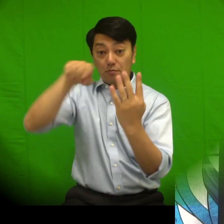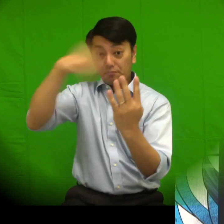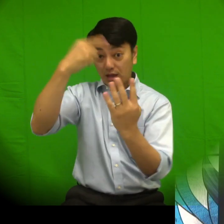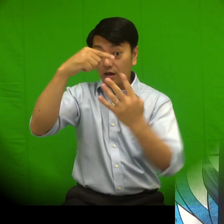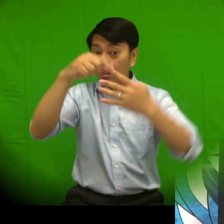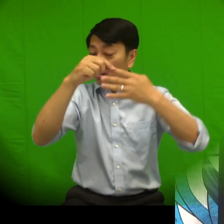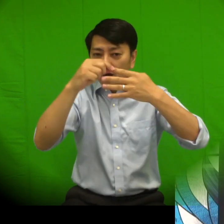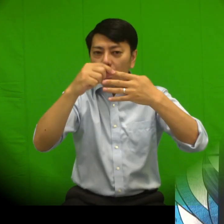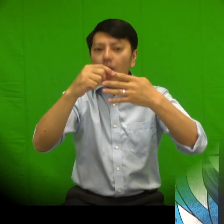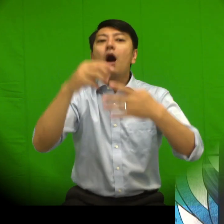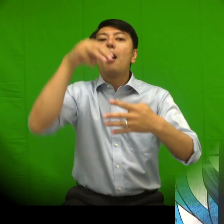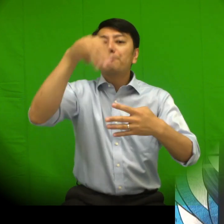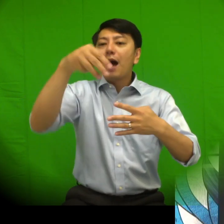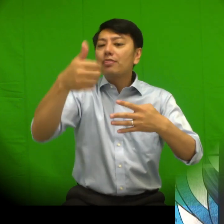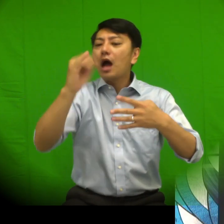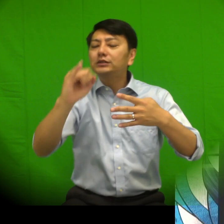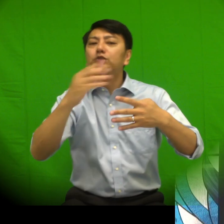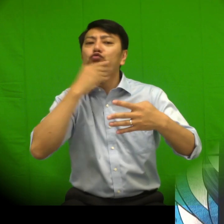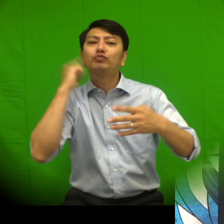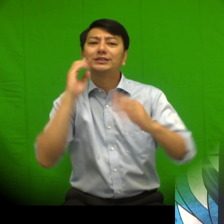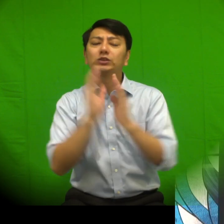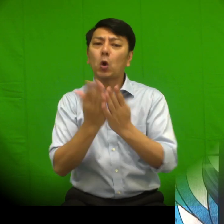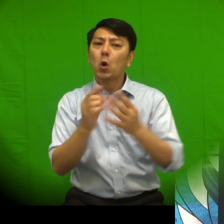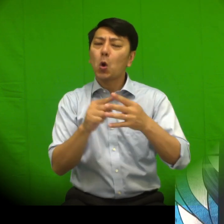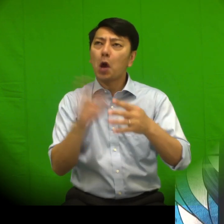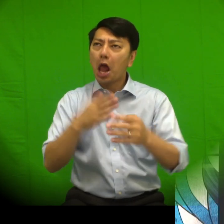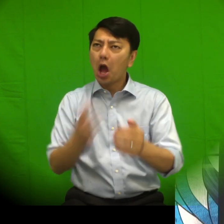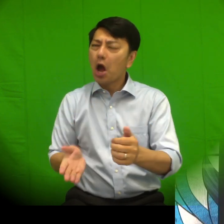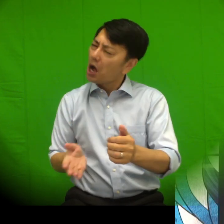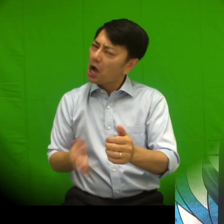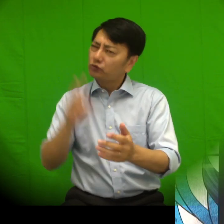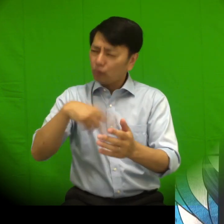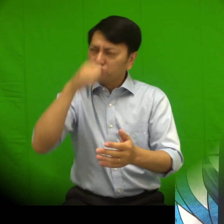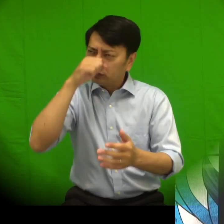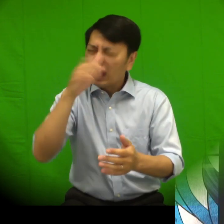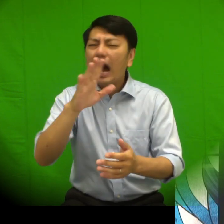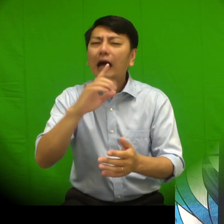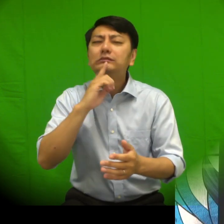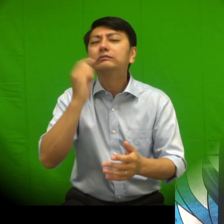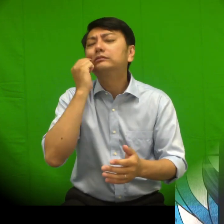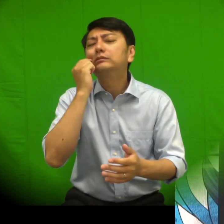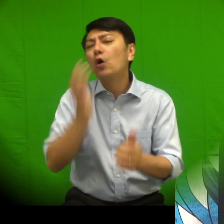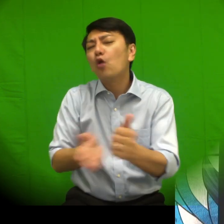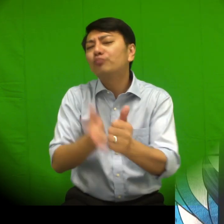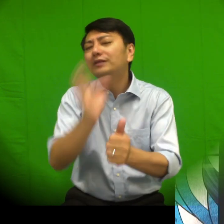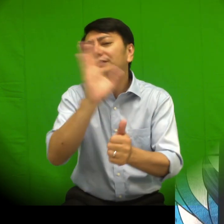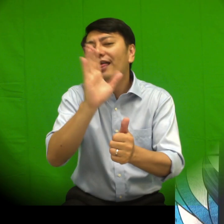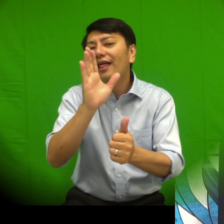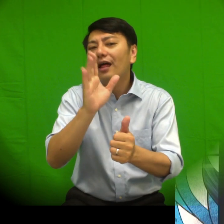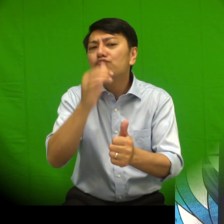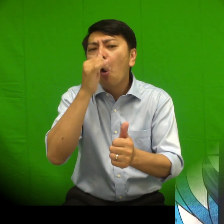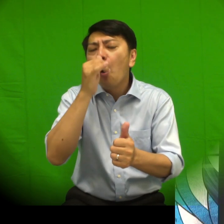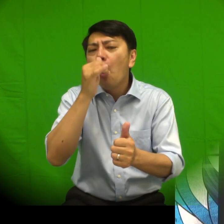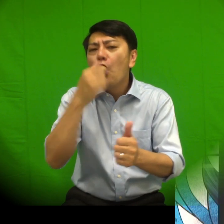ですしかしマタイの福音書から読むのはあまりお勧めできないというのはマタイの福音書は